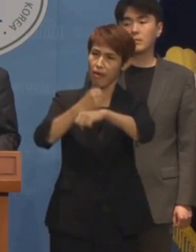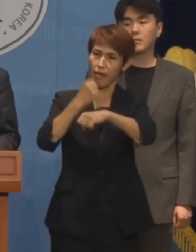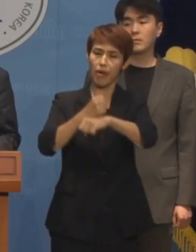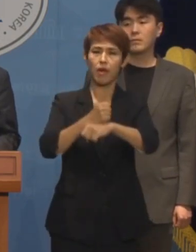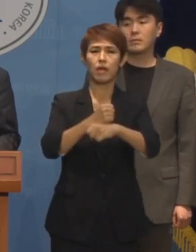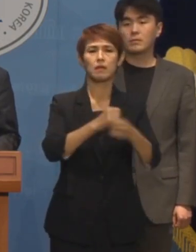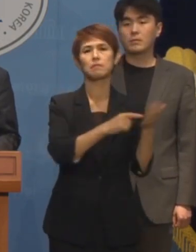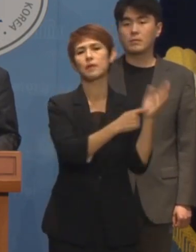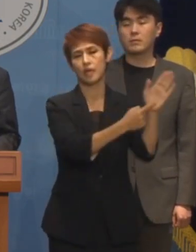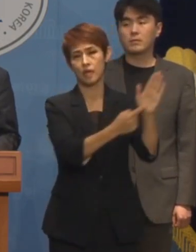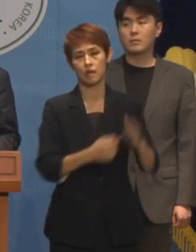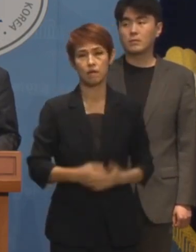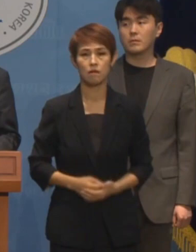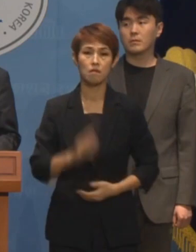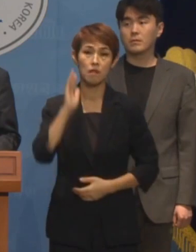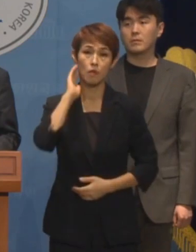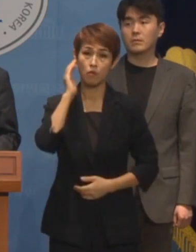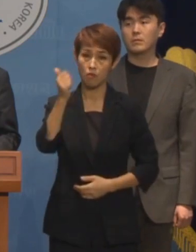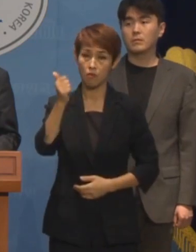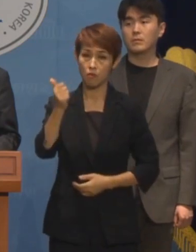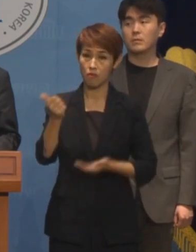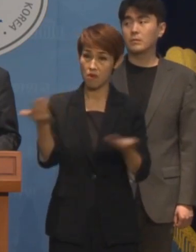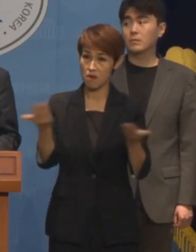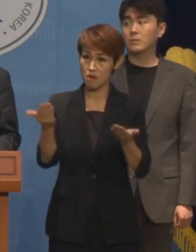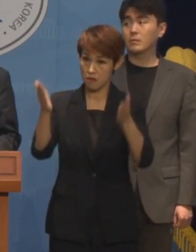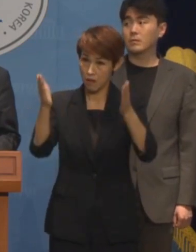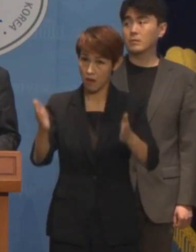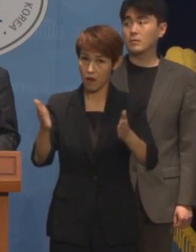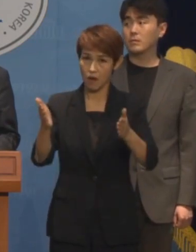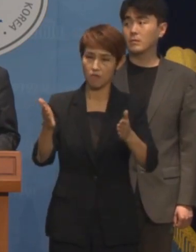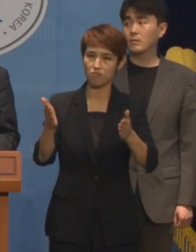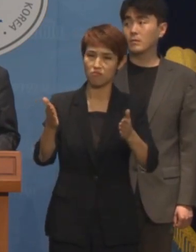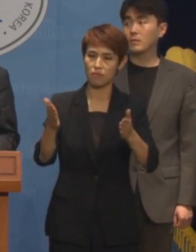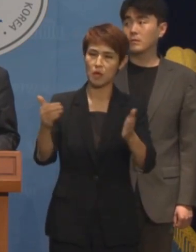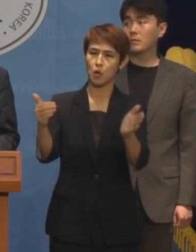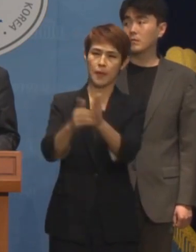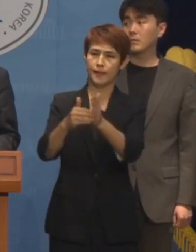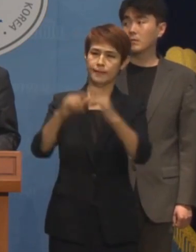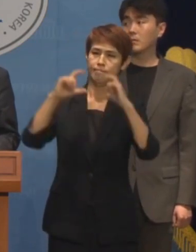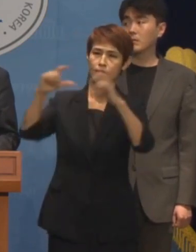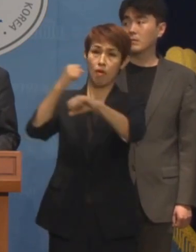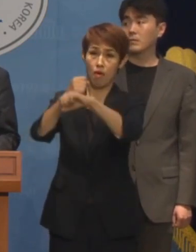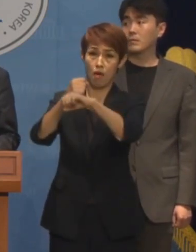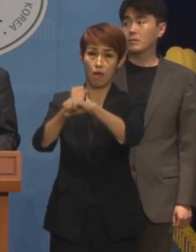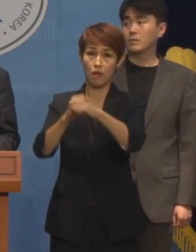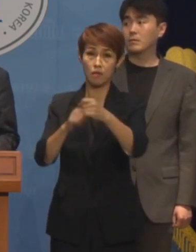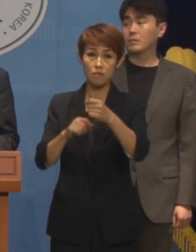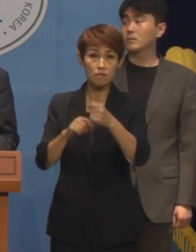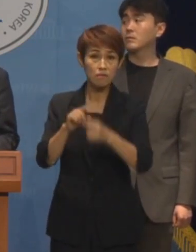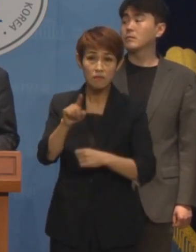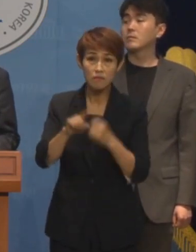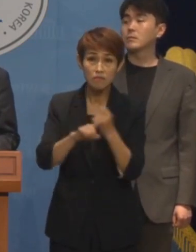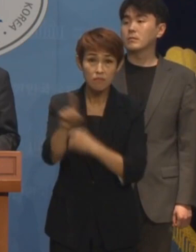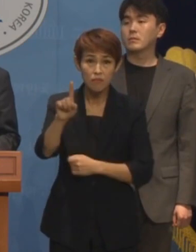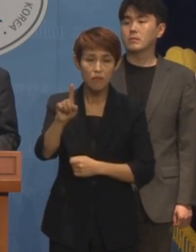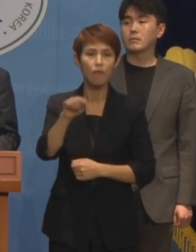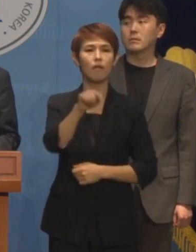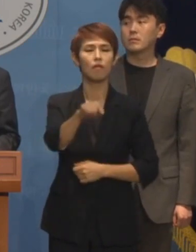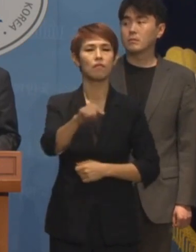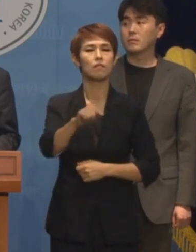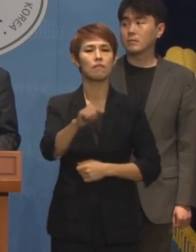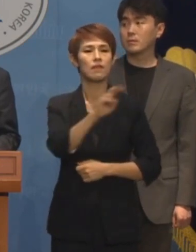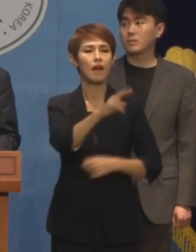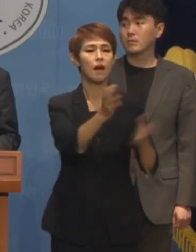대통령의 임기를 중단시키겠다고 하는 것은 민주당 의원을 비롯한 야당들의 공공연한 언사가